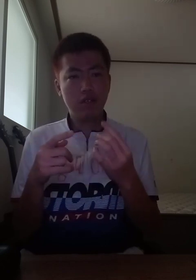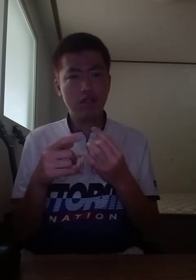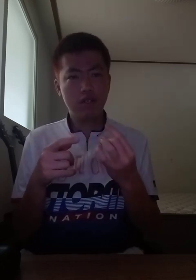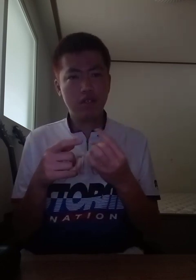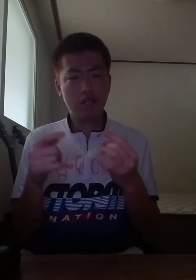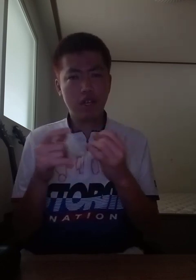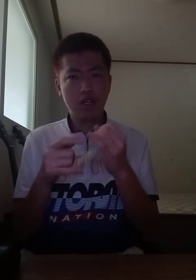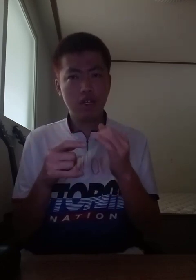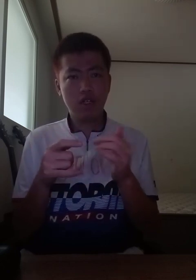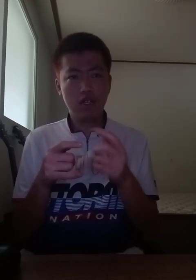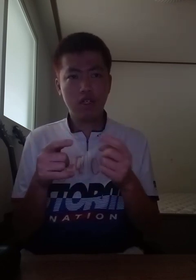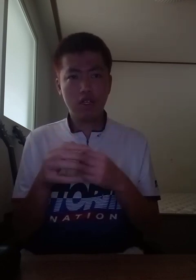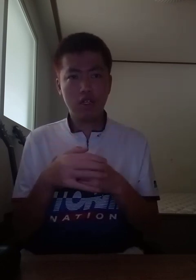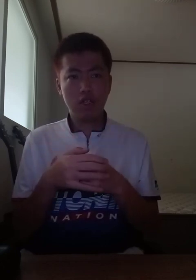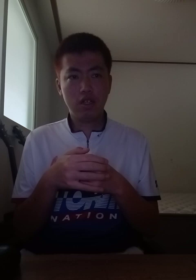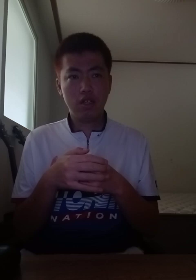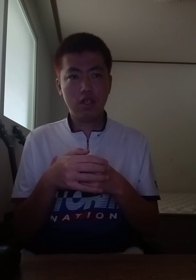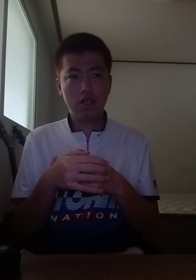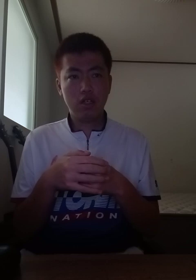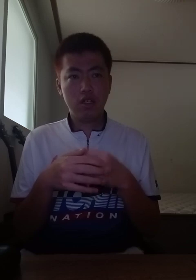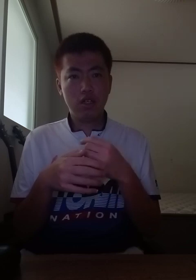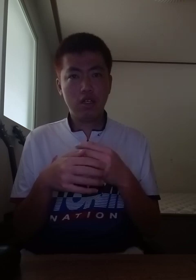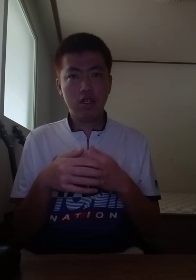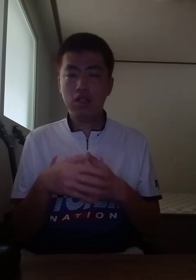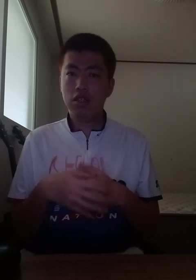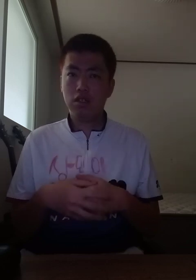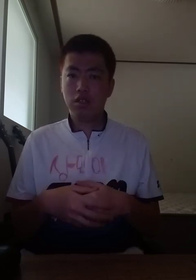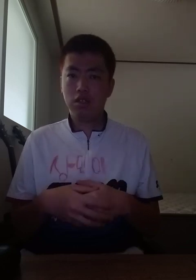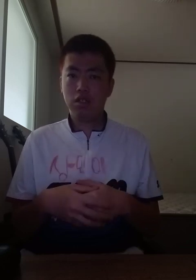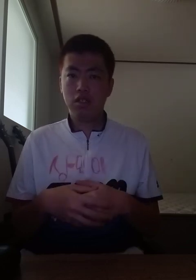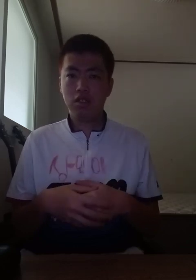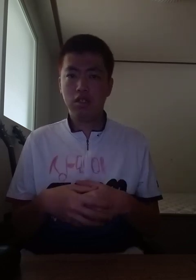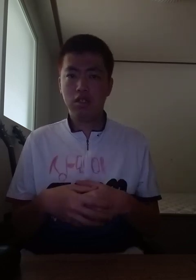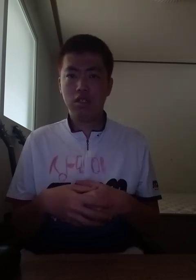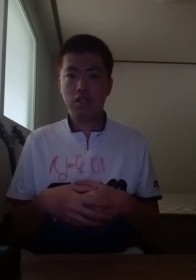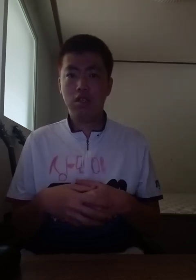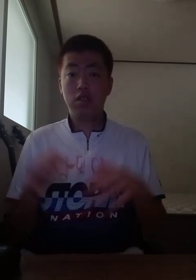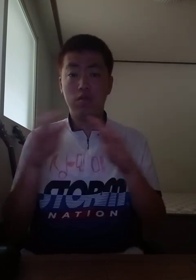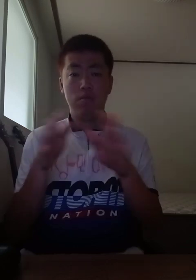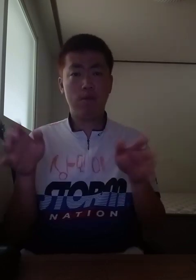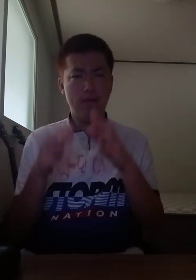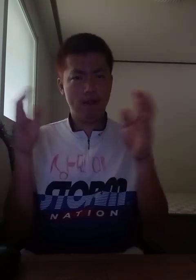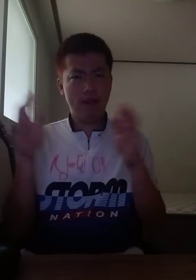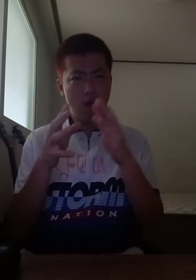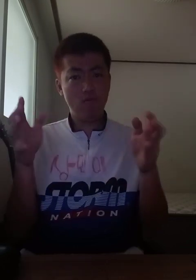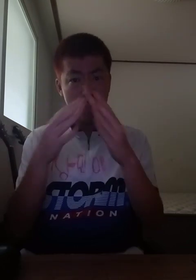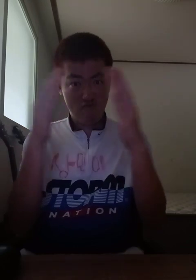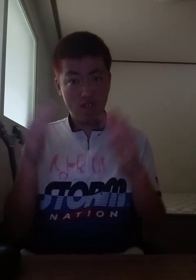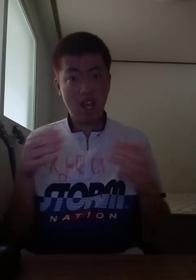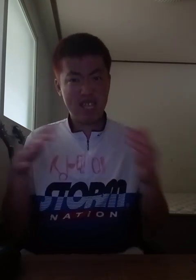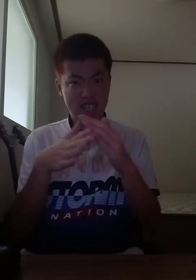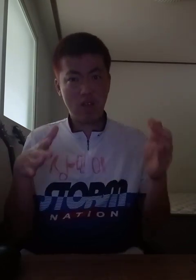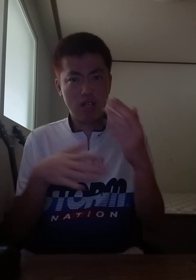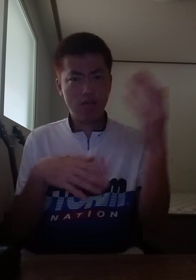것 같아요. 딱 그것 뺏기는 답이 안 나오니까. 흉물스러운 모습에 건물 주민들 사이에선 이미